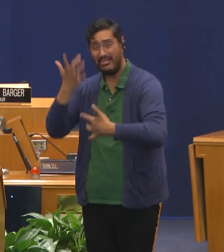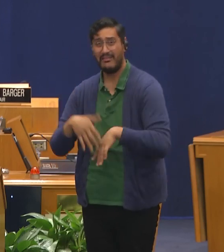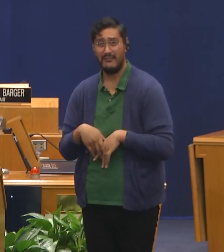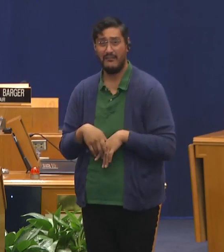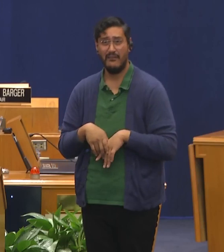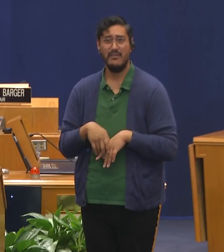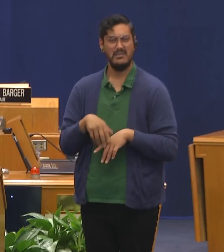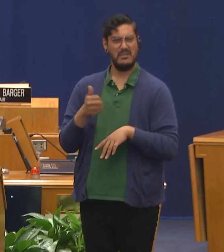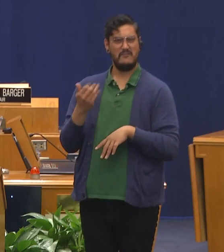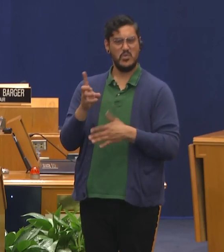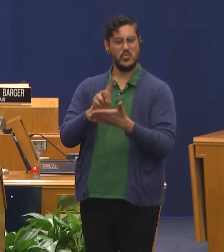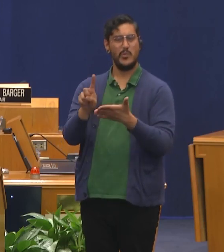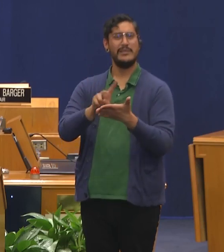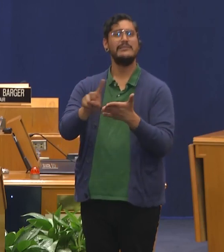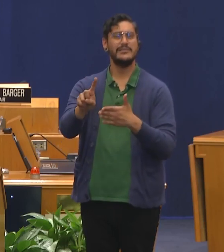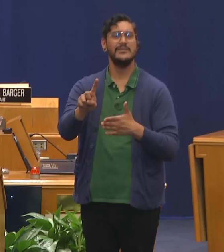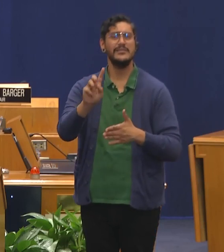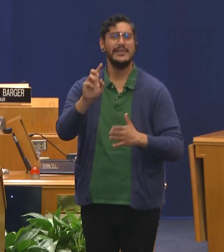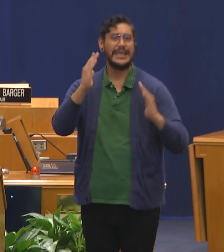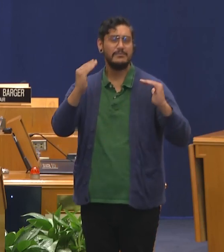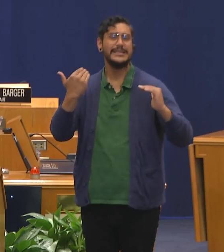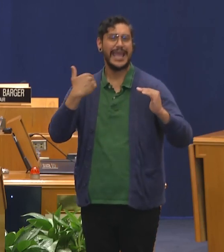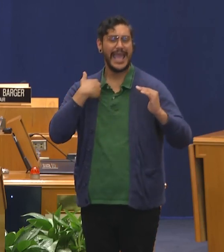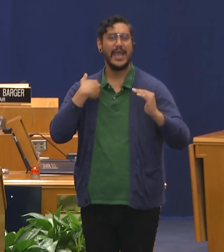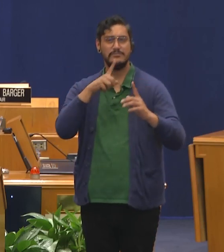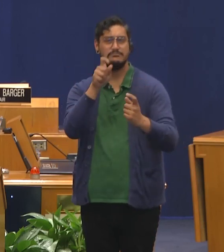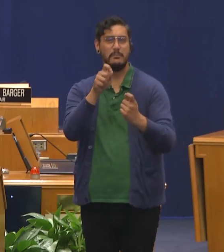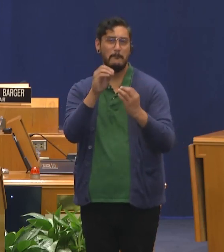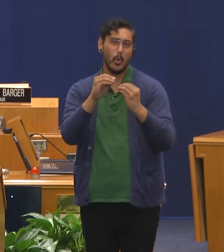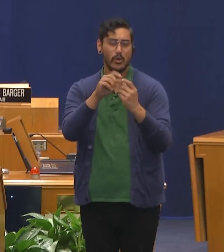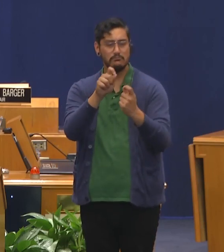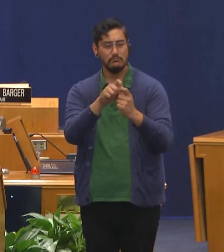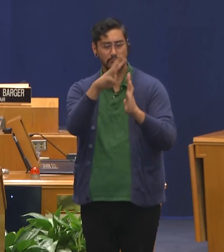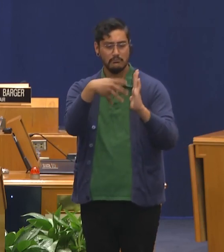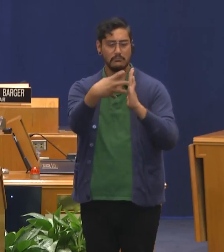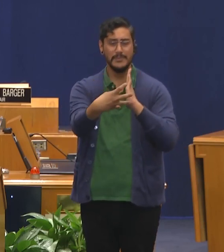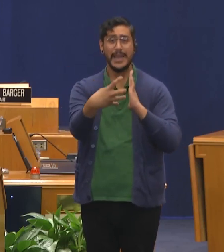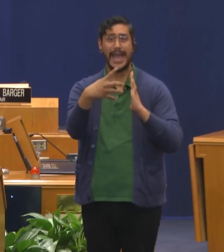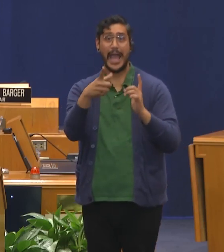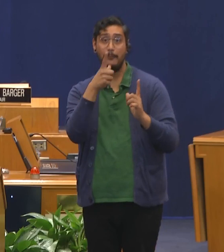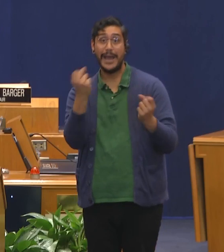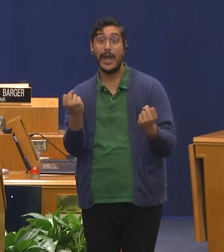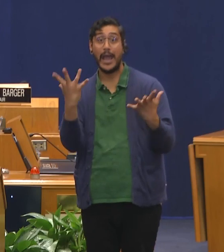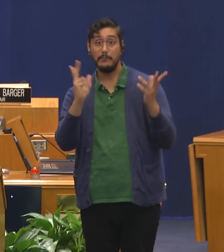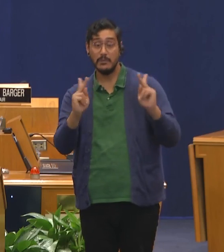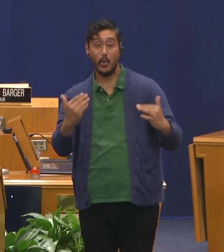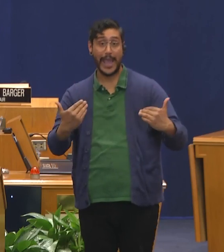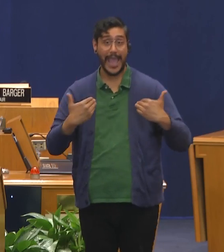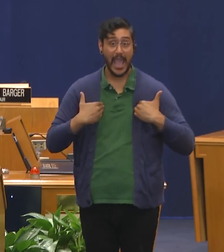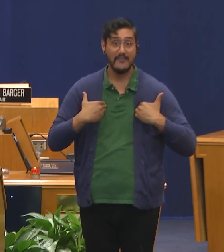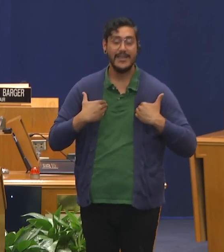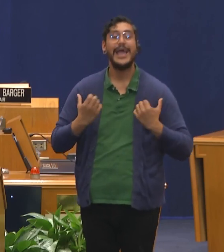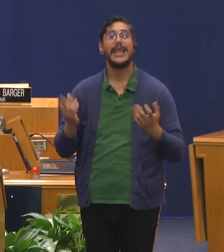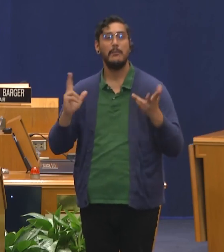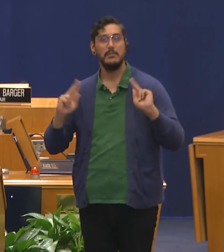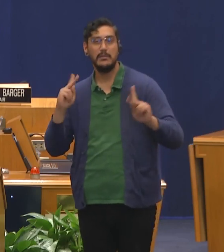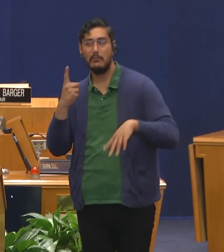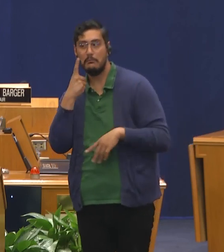esperamos tener un tablero con información por sitio que incluya el número de casos positivos y sospechosos